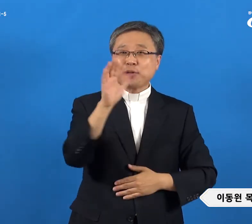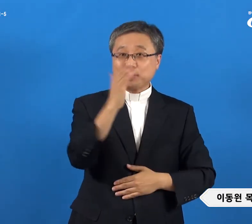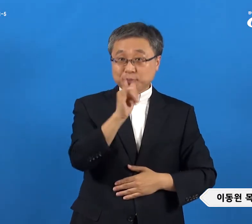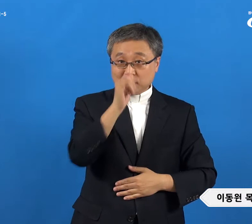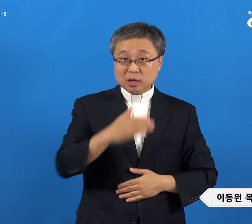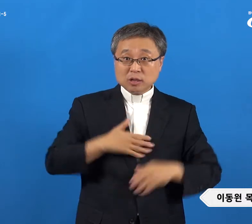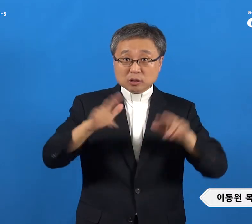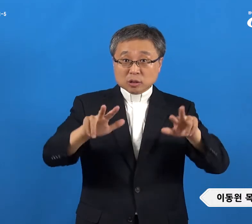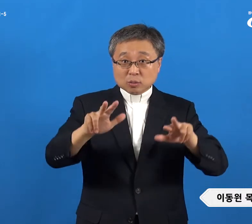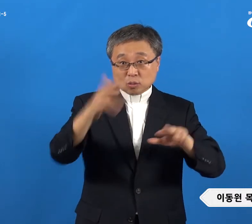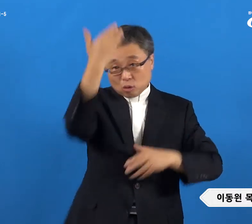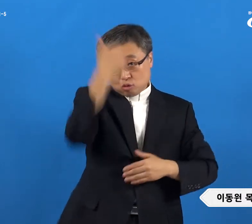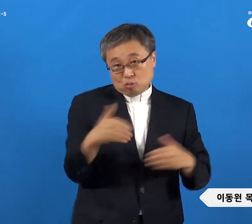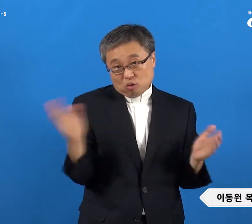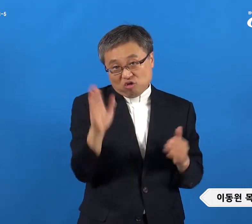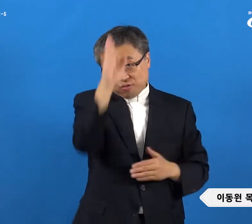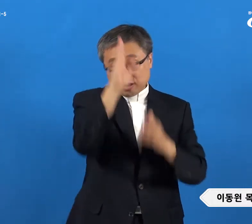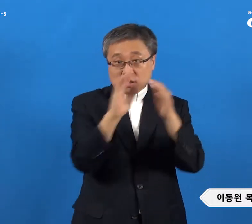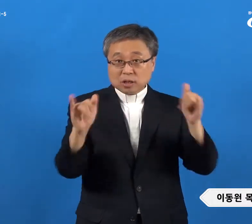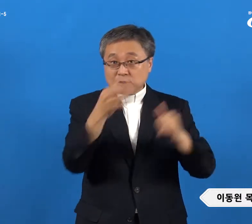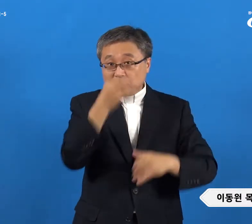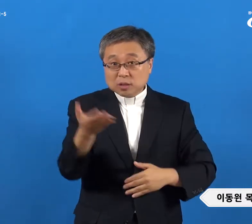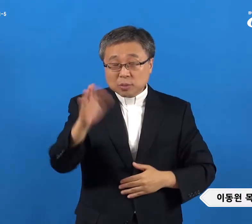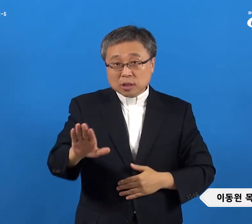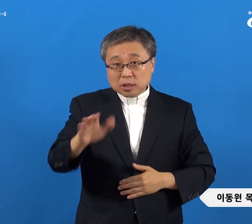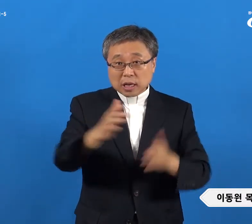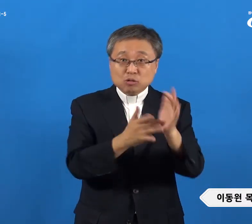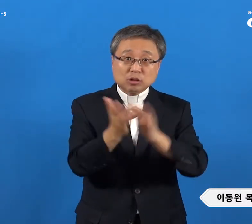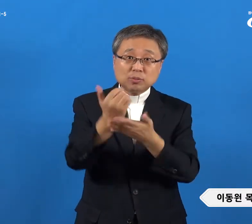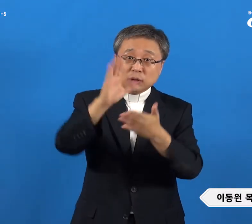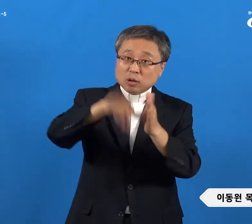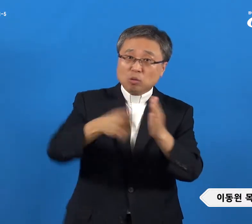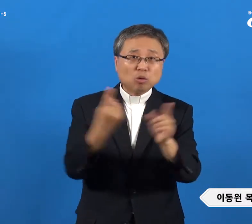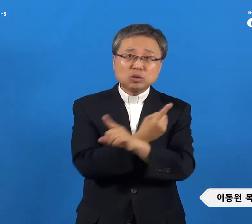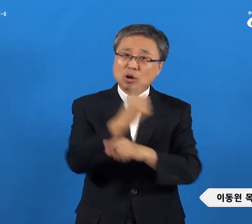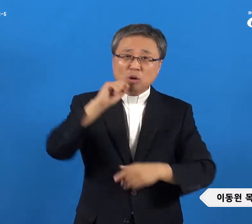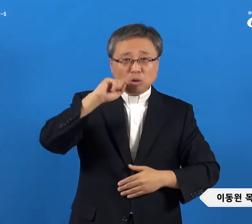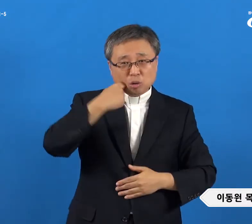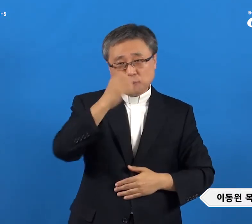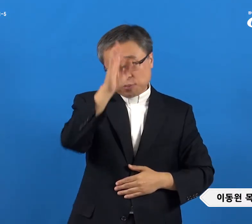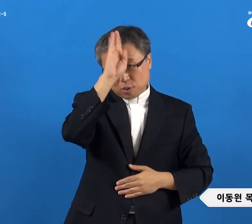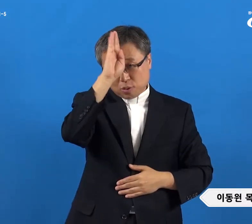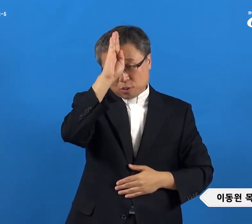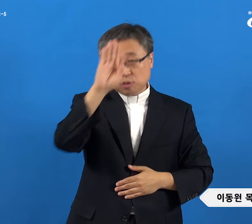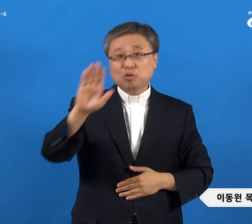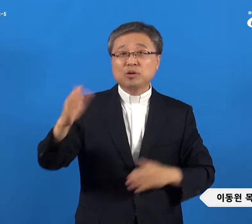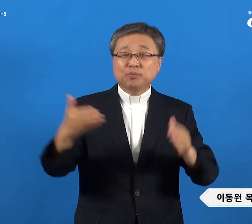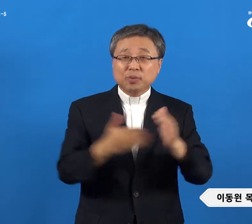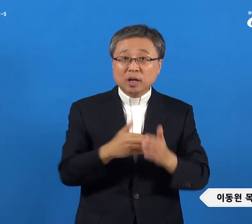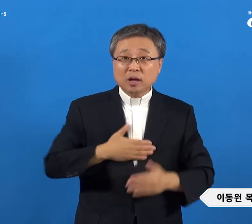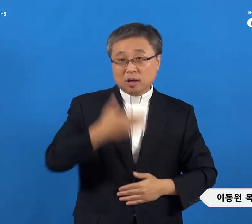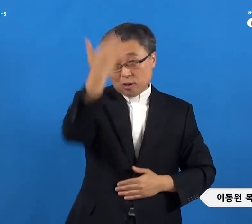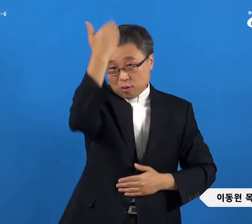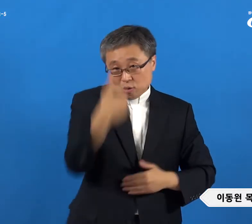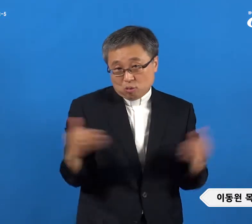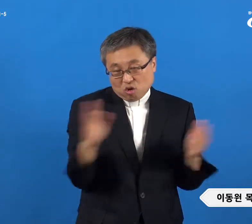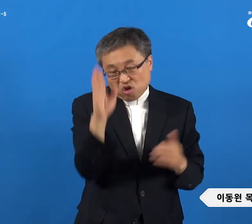지금도 힘든 병인데 예수님 당시에는 난치의 질병으로 간주되었습니다. 내가 중풍병 걸렸다